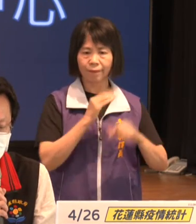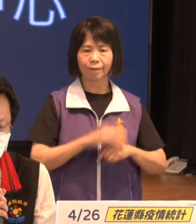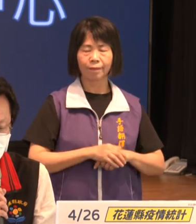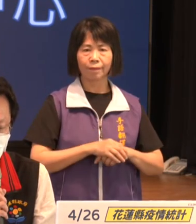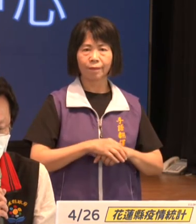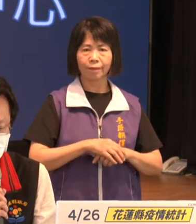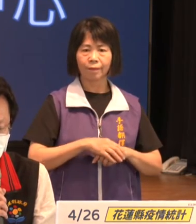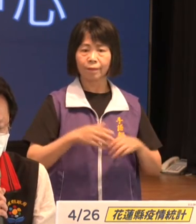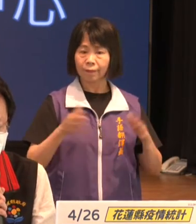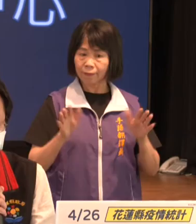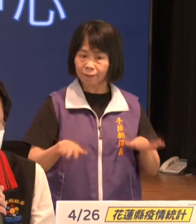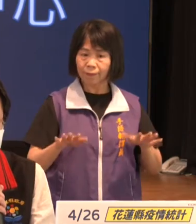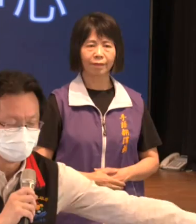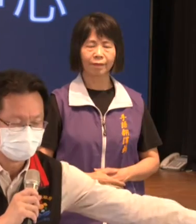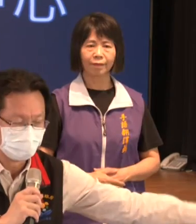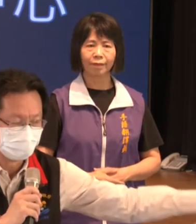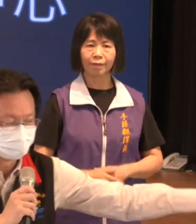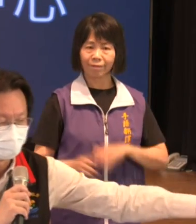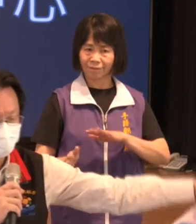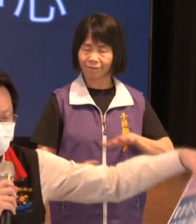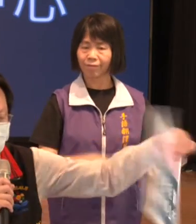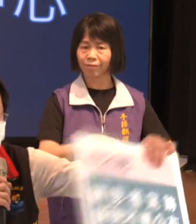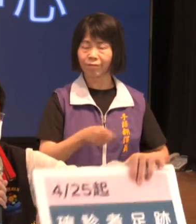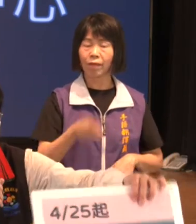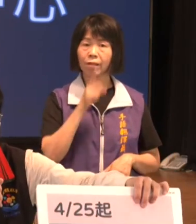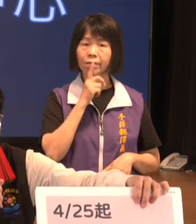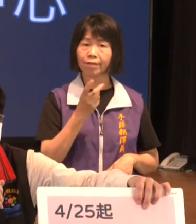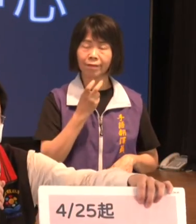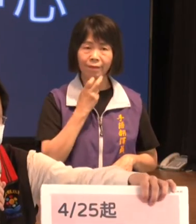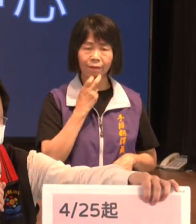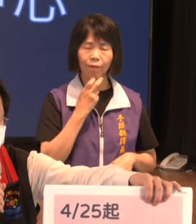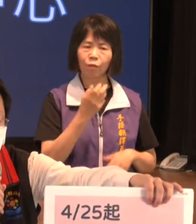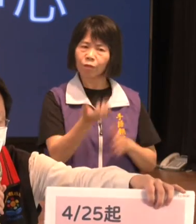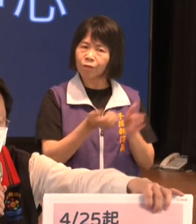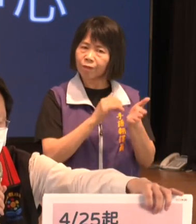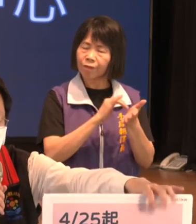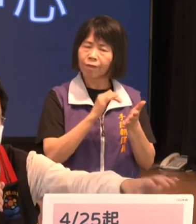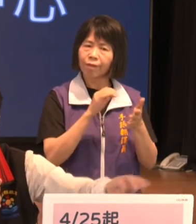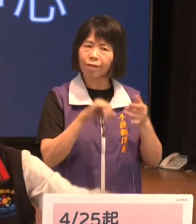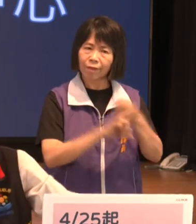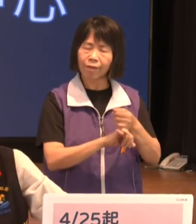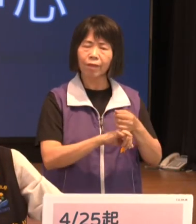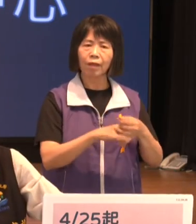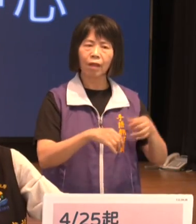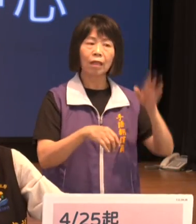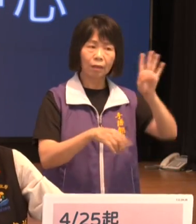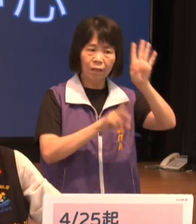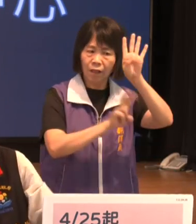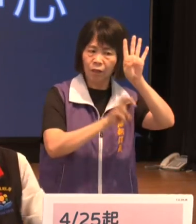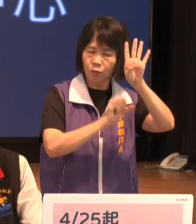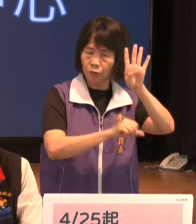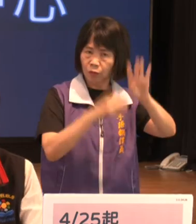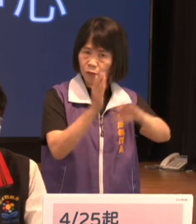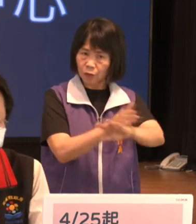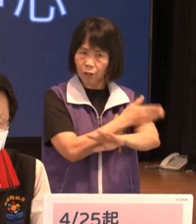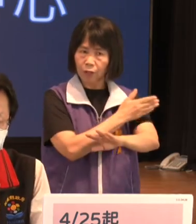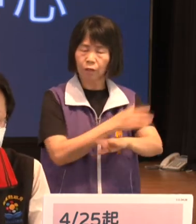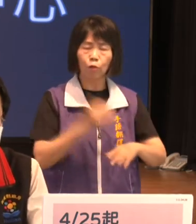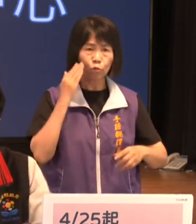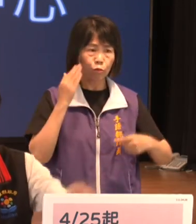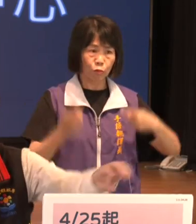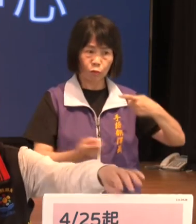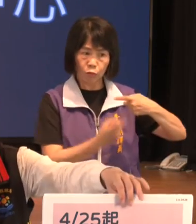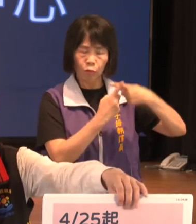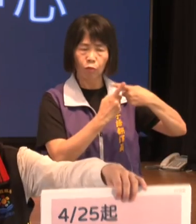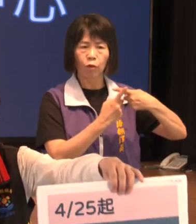是1182人。其实中央已经律定从4月25号开始这个确诊者足迹